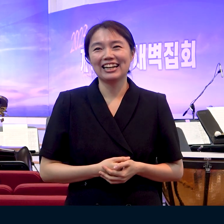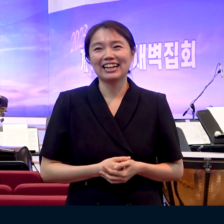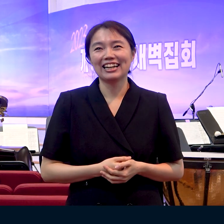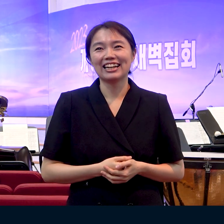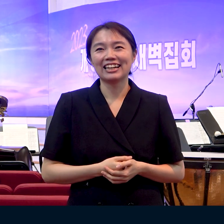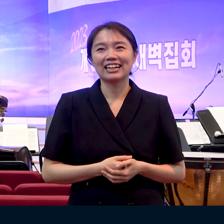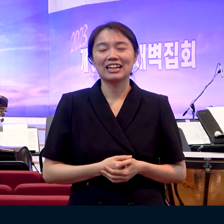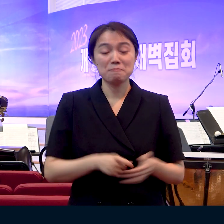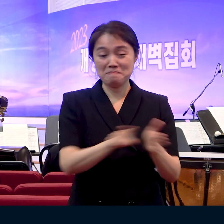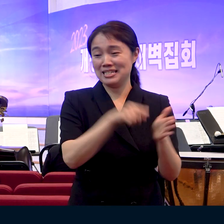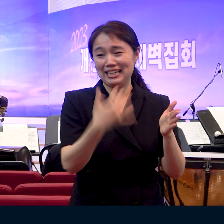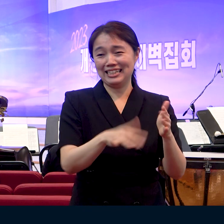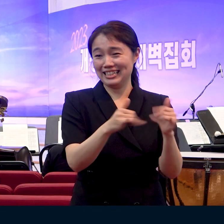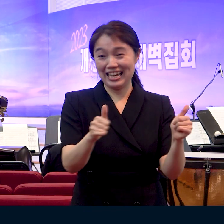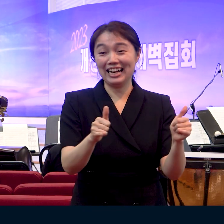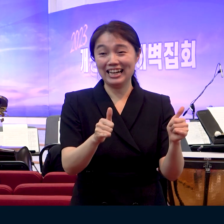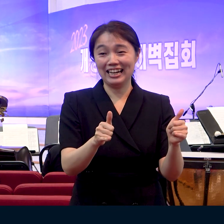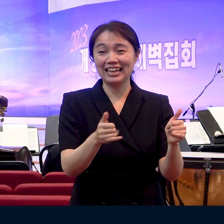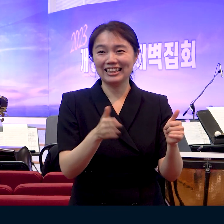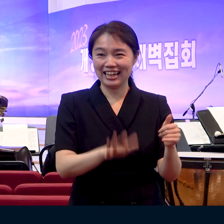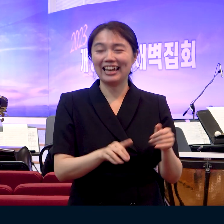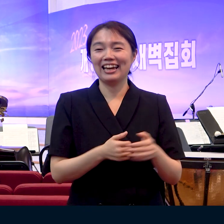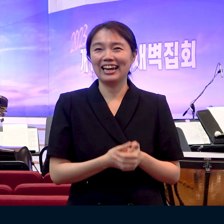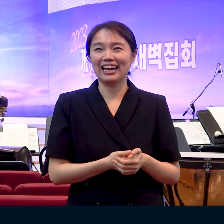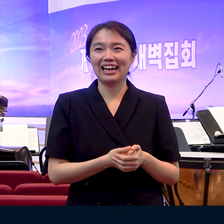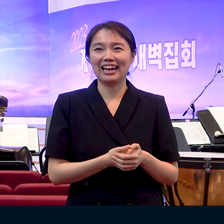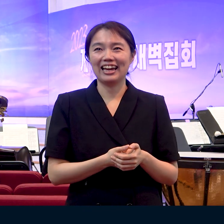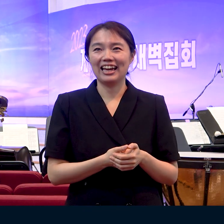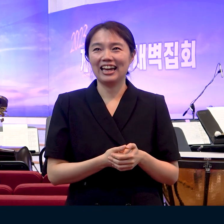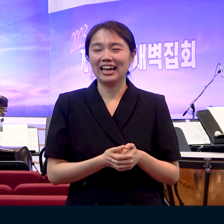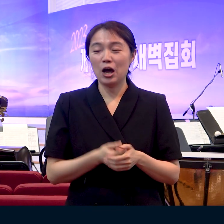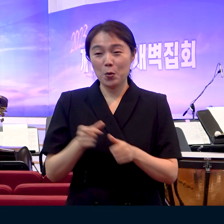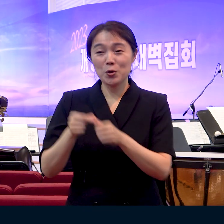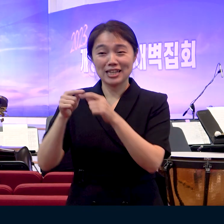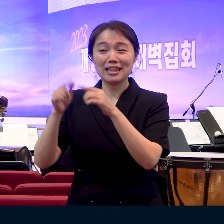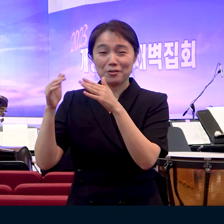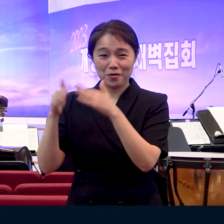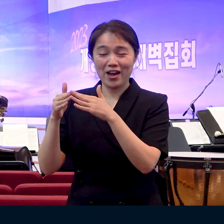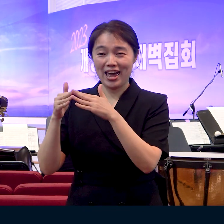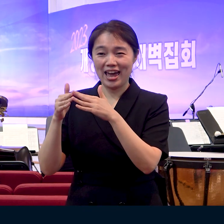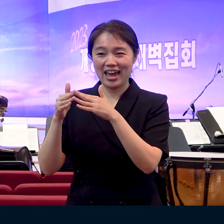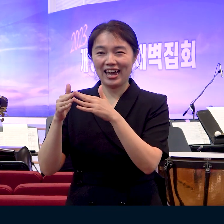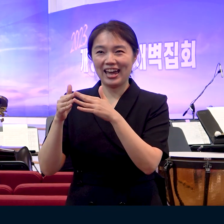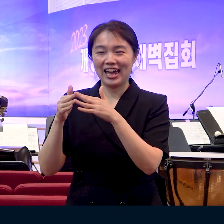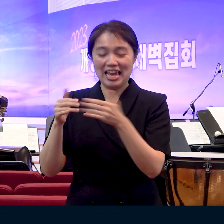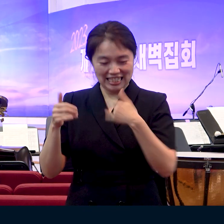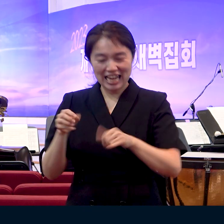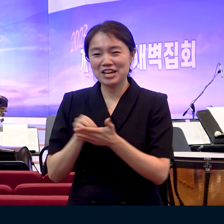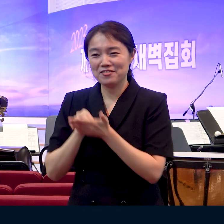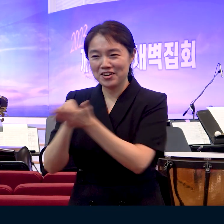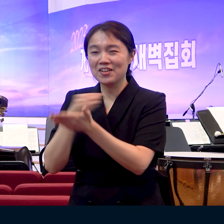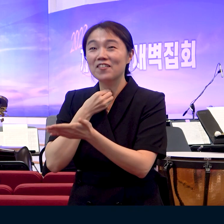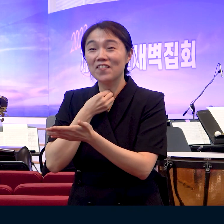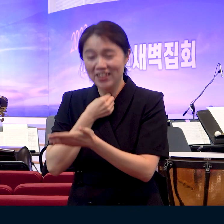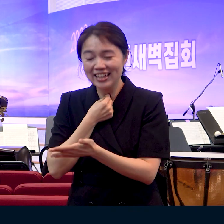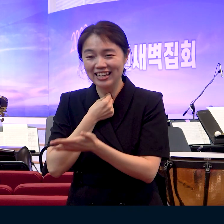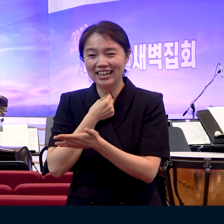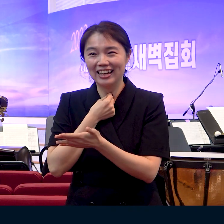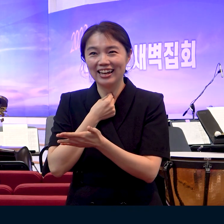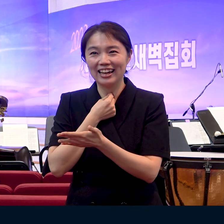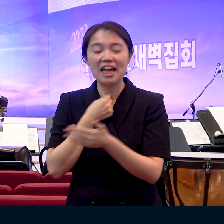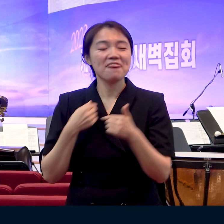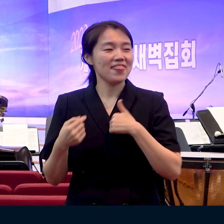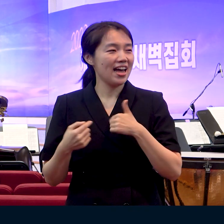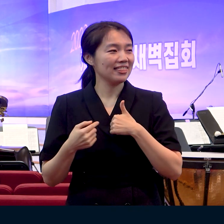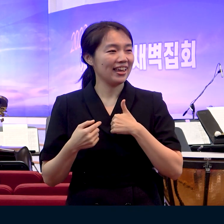안 믿는 사람인데 우리 선교원 때문에, 히스 아카데미 때문에, 리딩 앤 주림 때문에